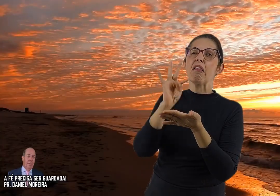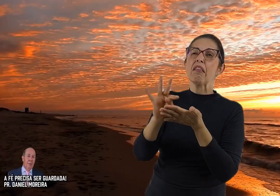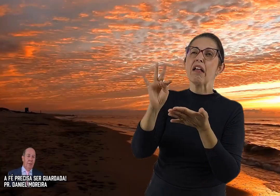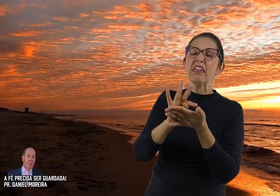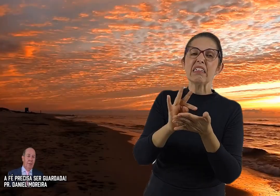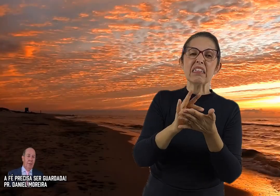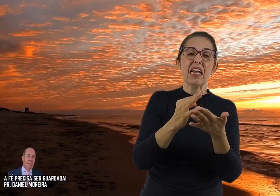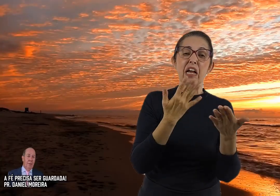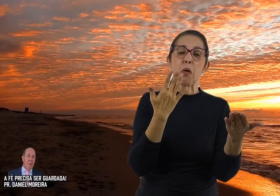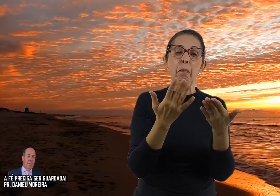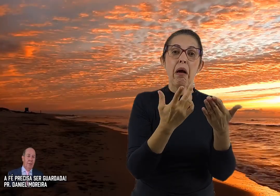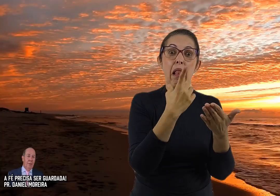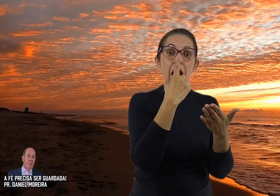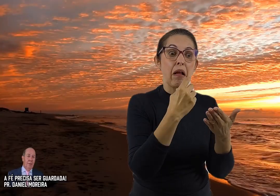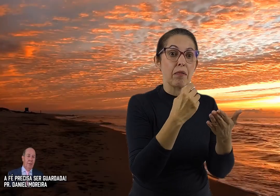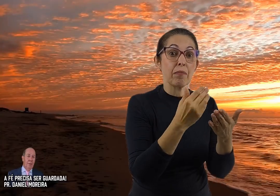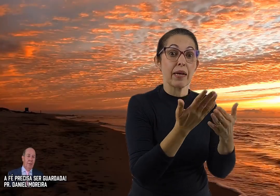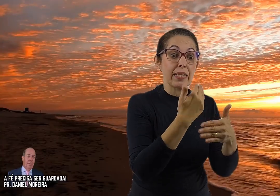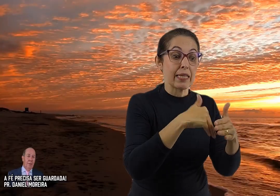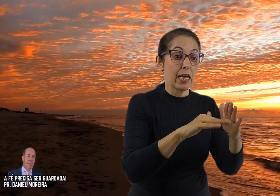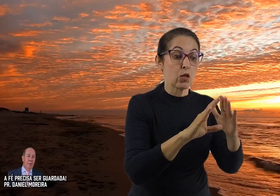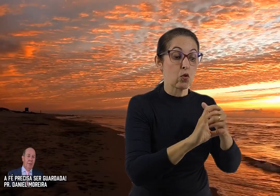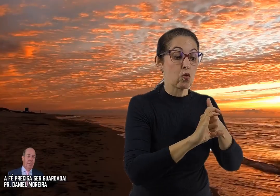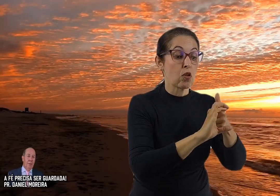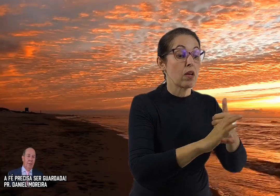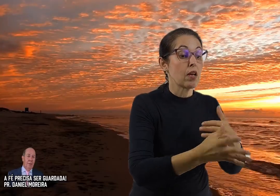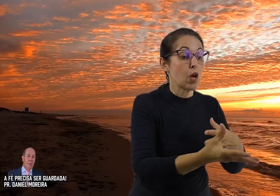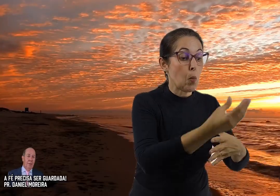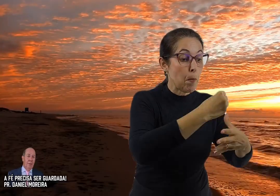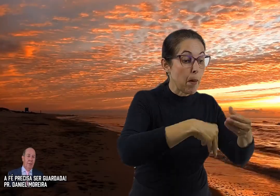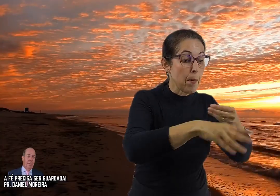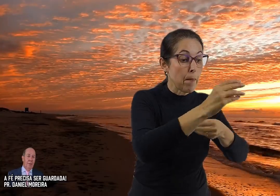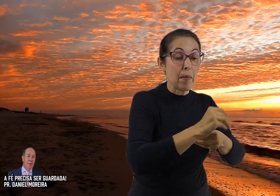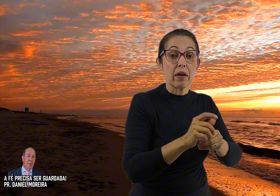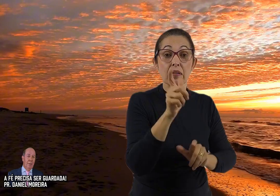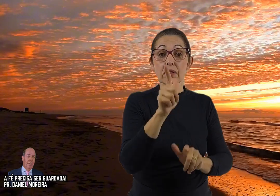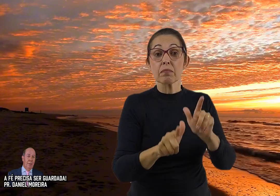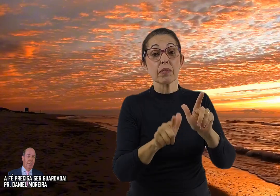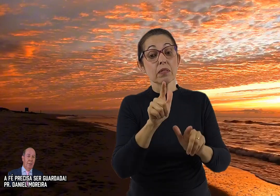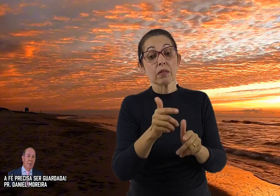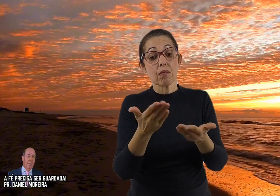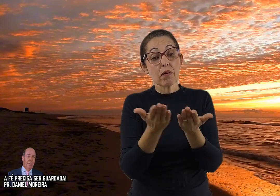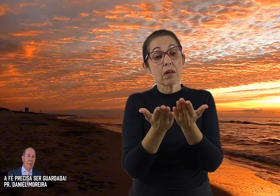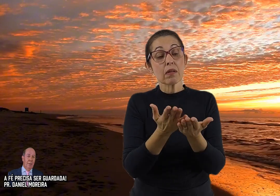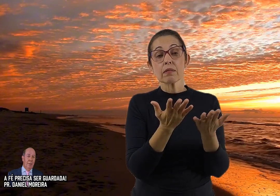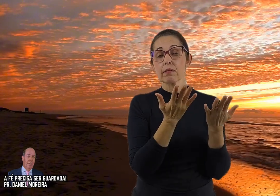Isso é um monturo que foi trazido para dentro do Evangelho e contaminou muitos crentes.